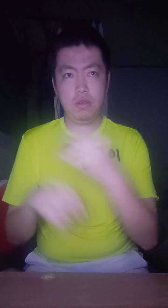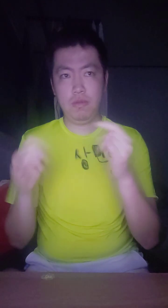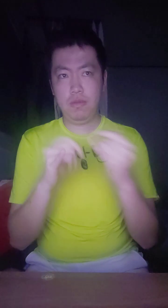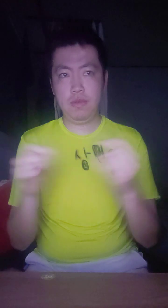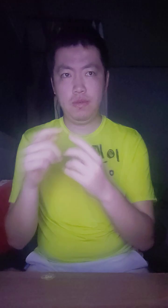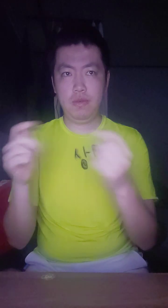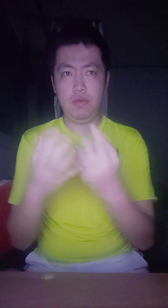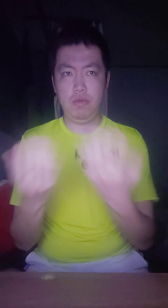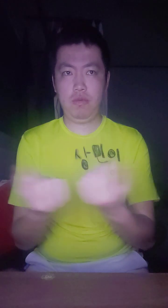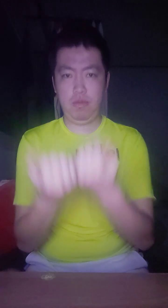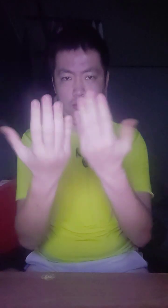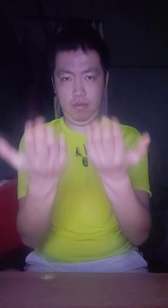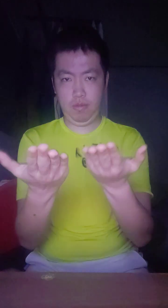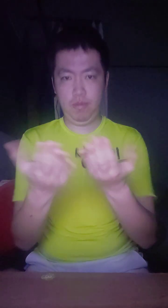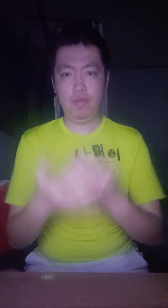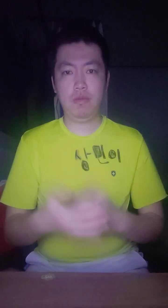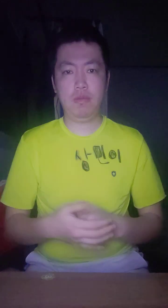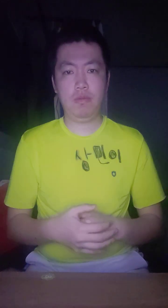필요가 있습니다. 이기상 기자가 보도합니다.